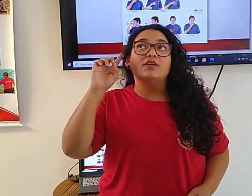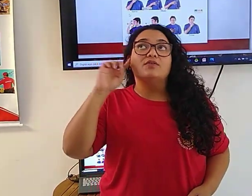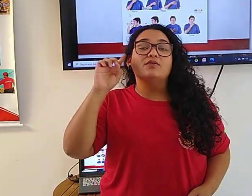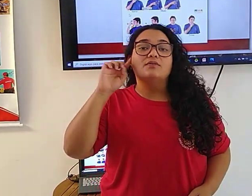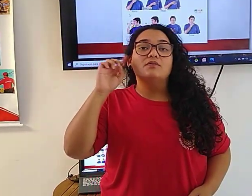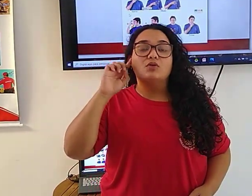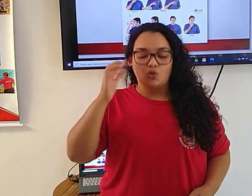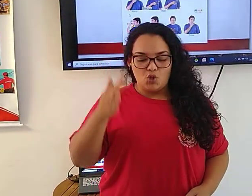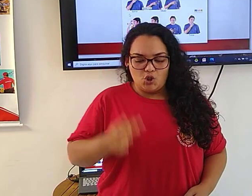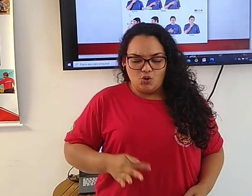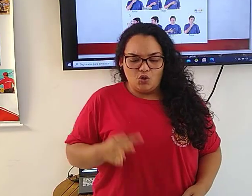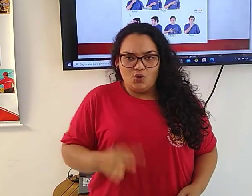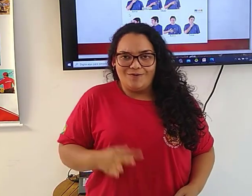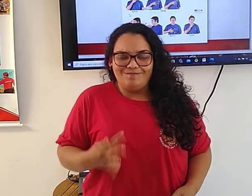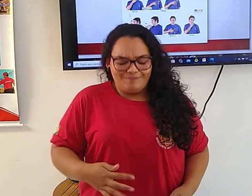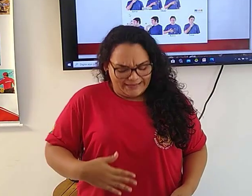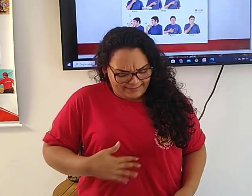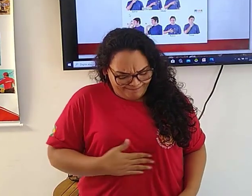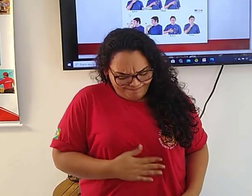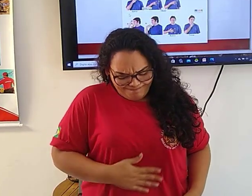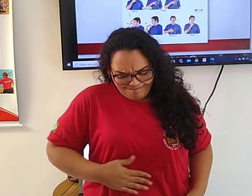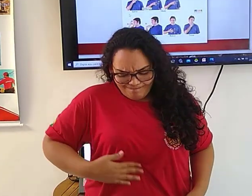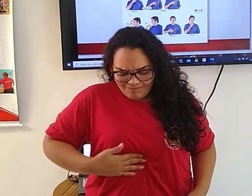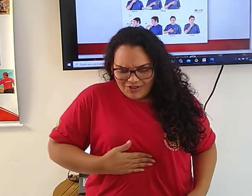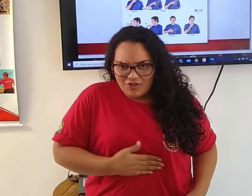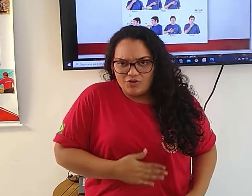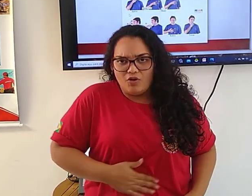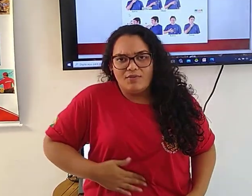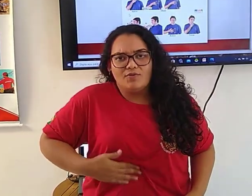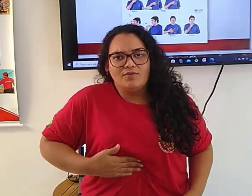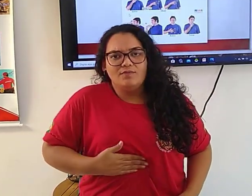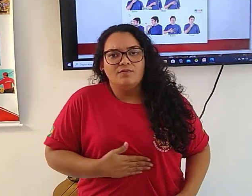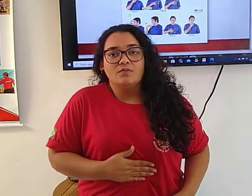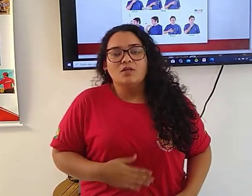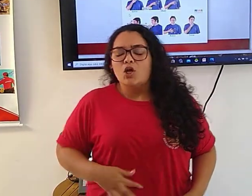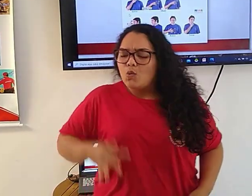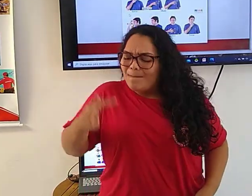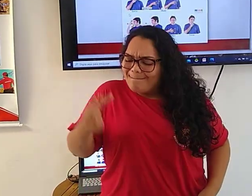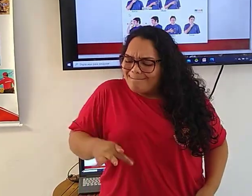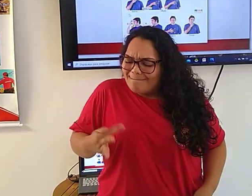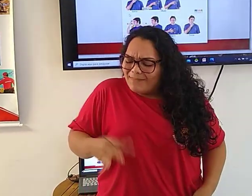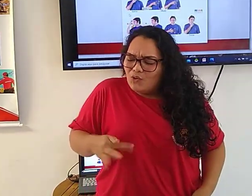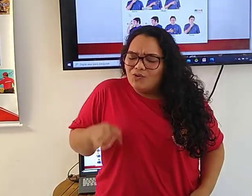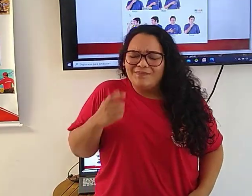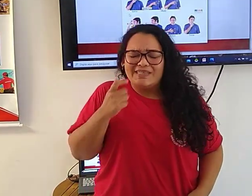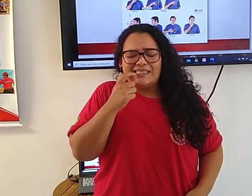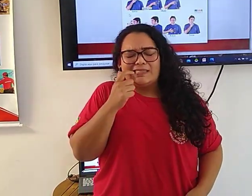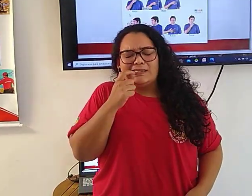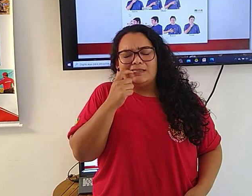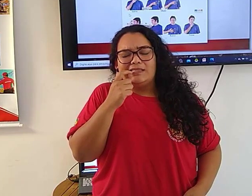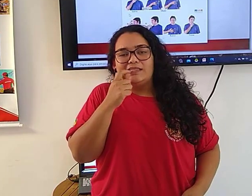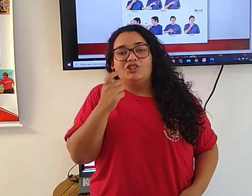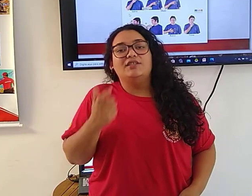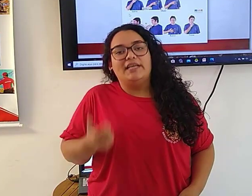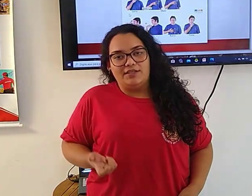ouvido, dor de estômago, dor de